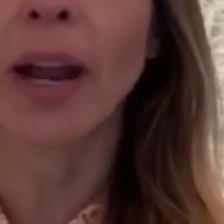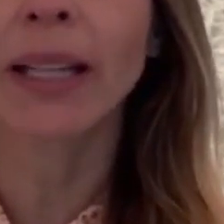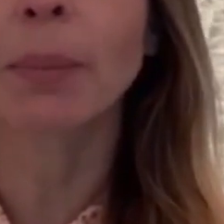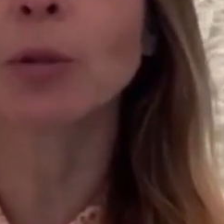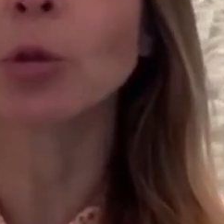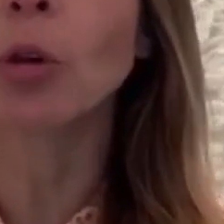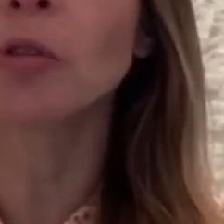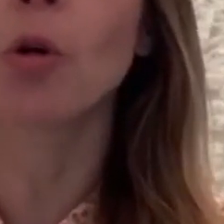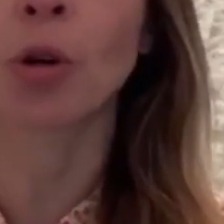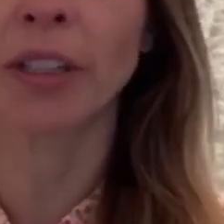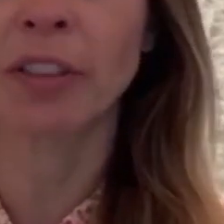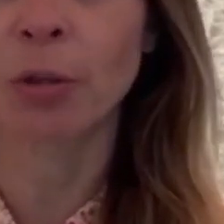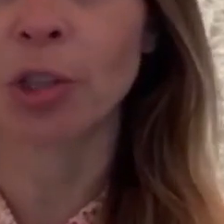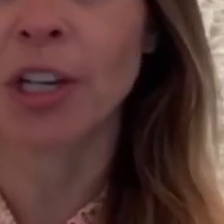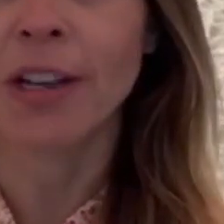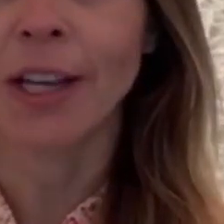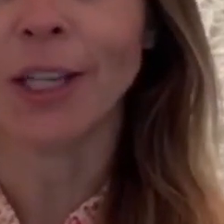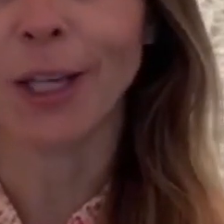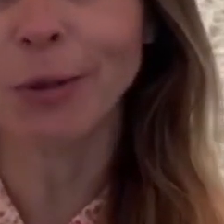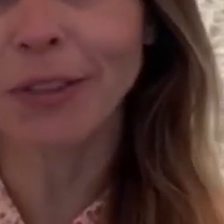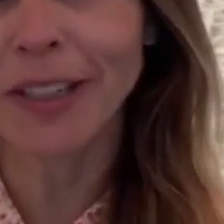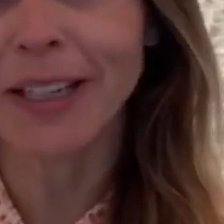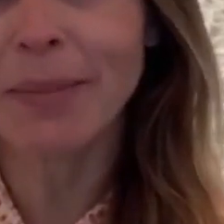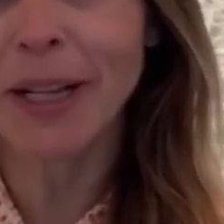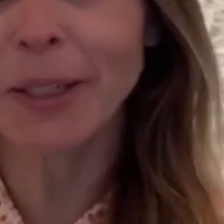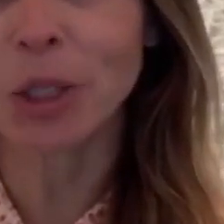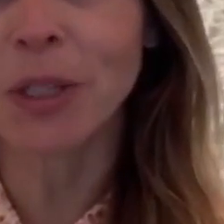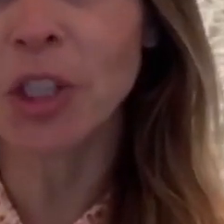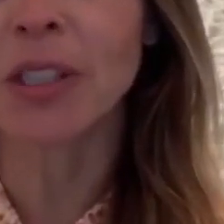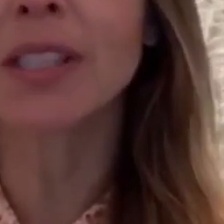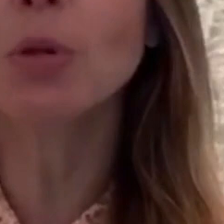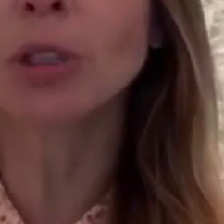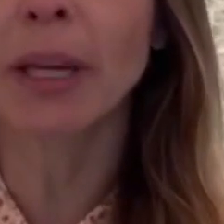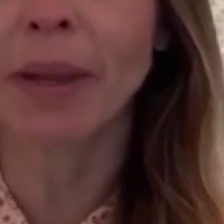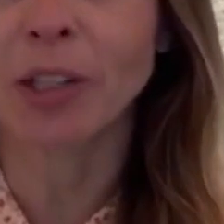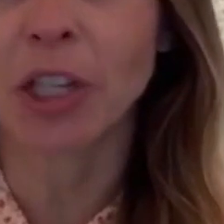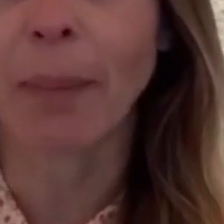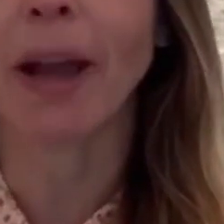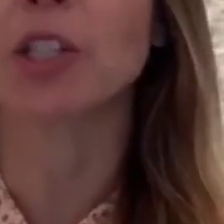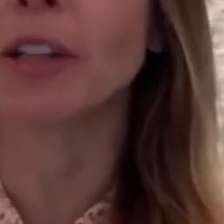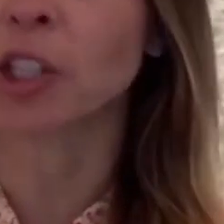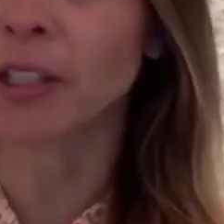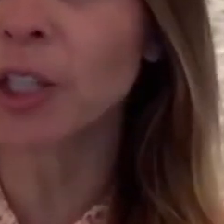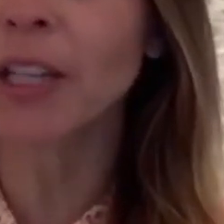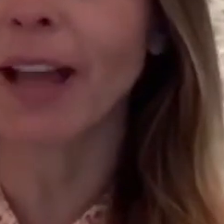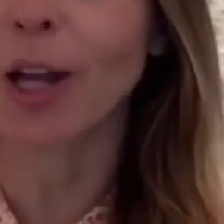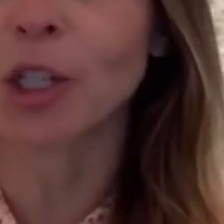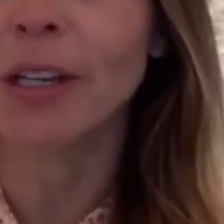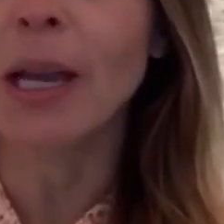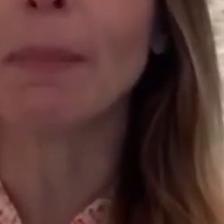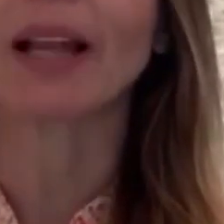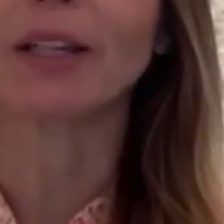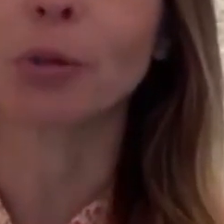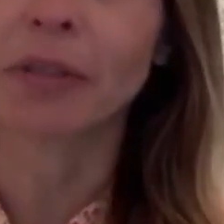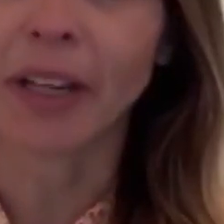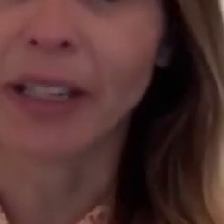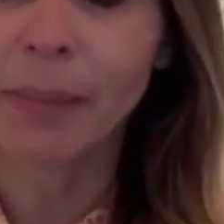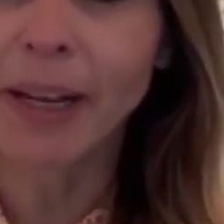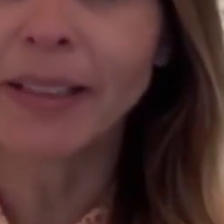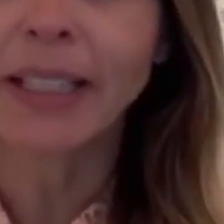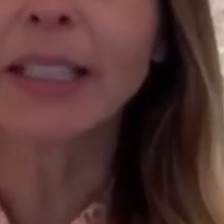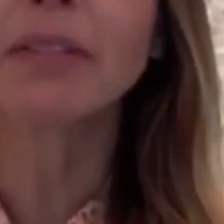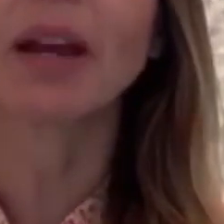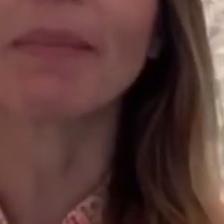crise provocada pelo novo coronavírus. E a Rio TV Câmara transmite simultaneamente, a partir das 3 da tarde, pela Rio